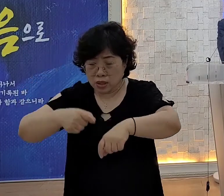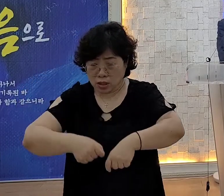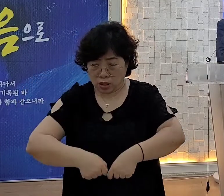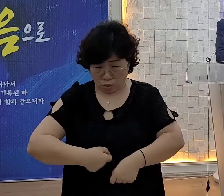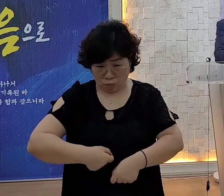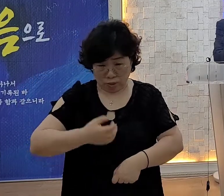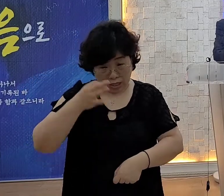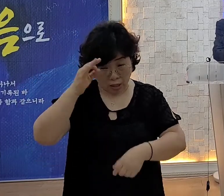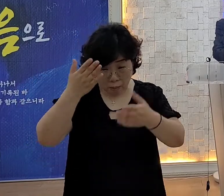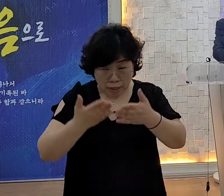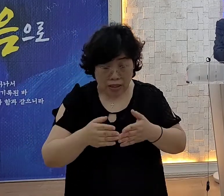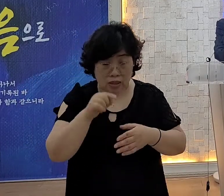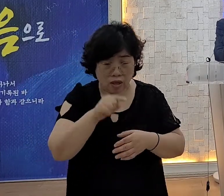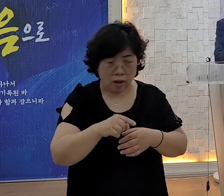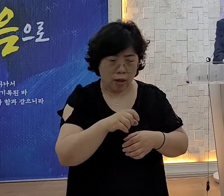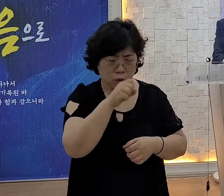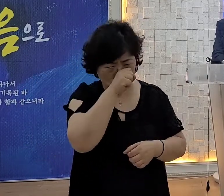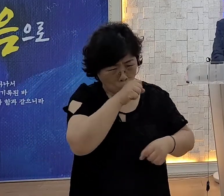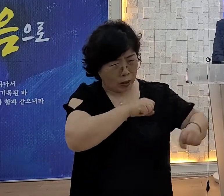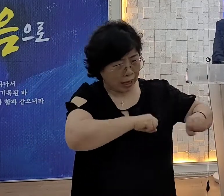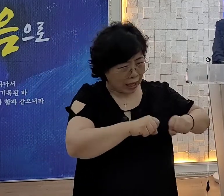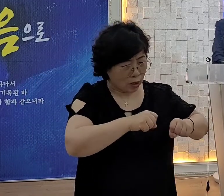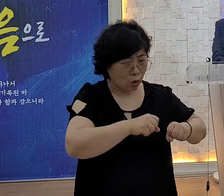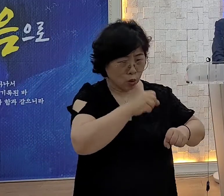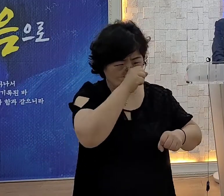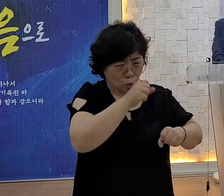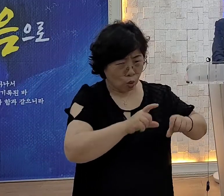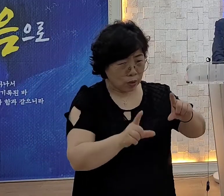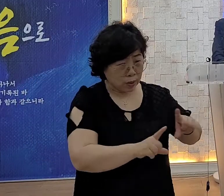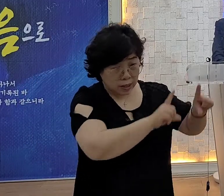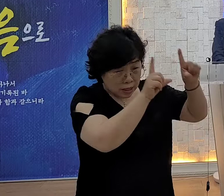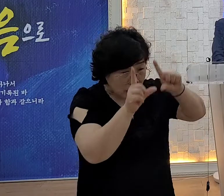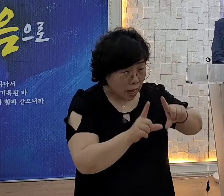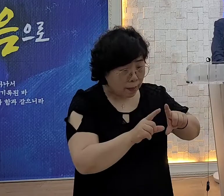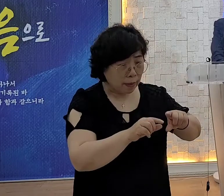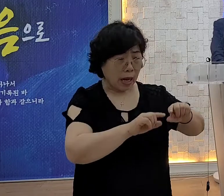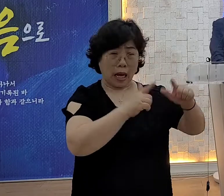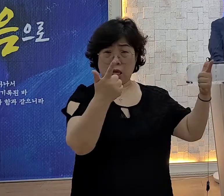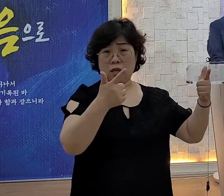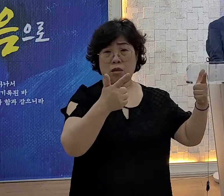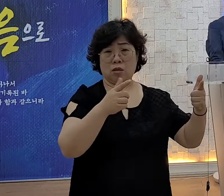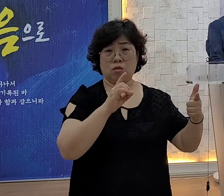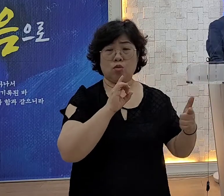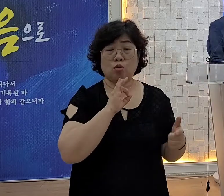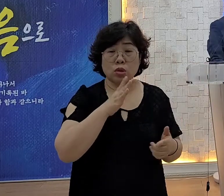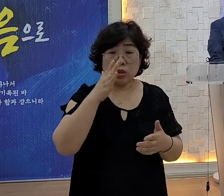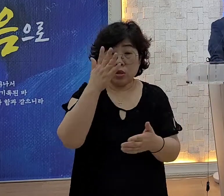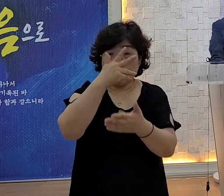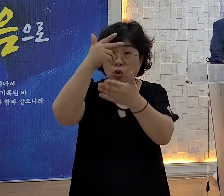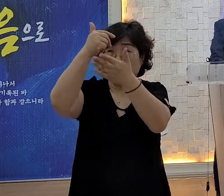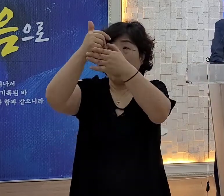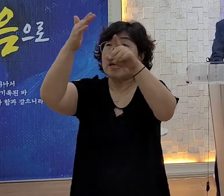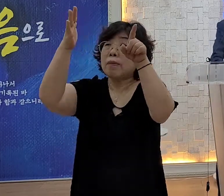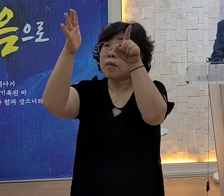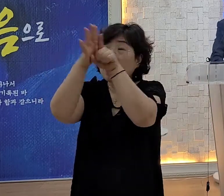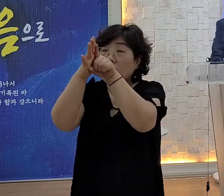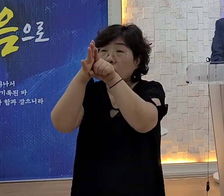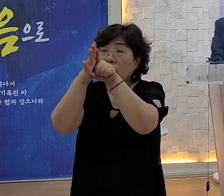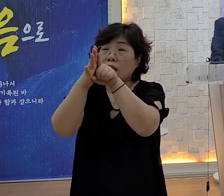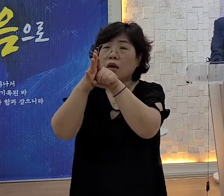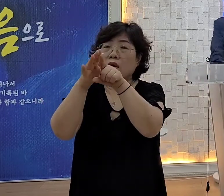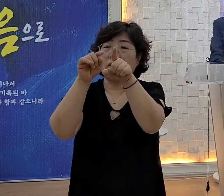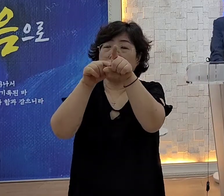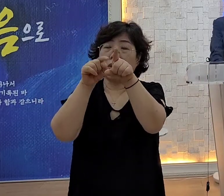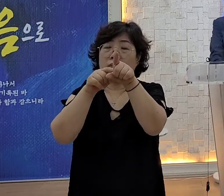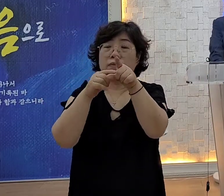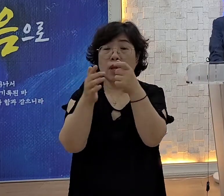행위라든지 어떤 착한 삶이 아니라 오직 하나님에 대한 믿음, 여호와를 믿었다는 이 믿음